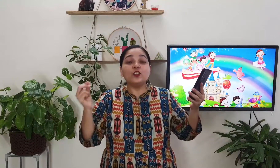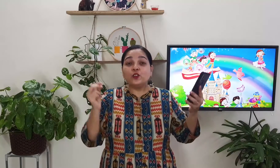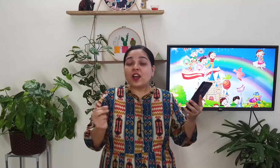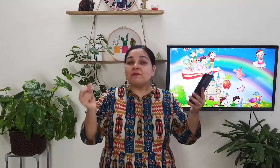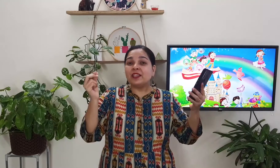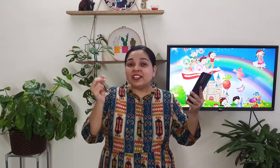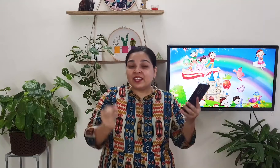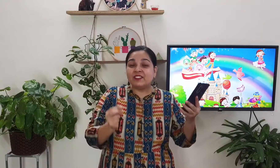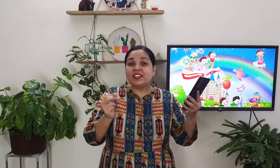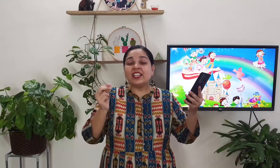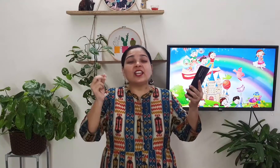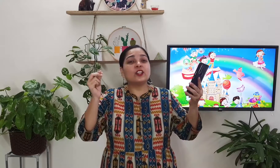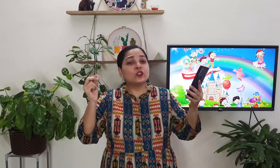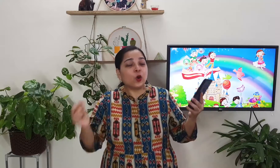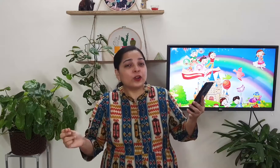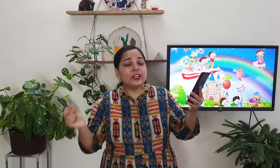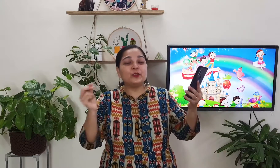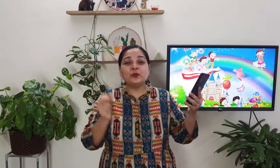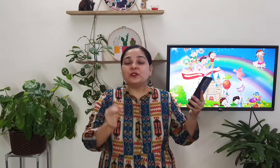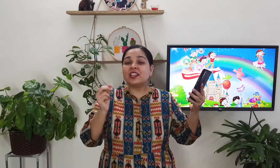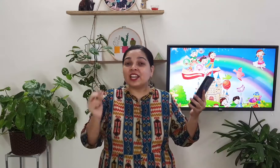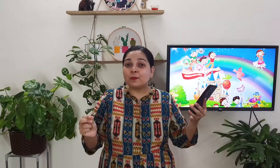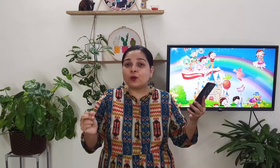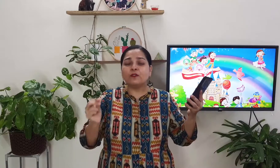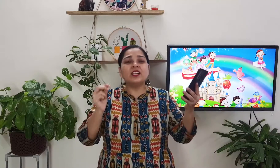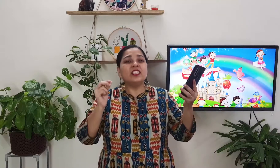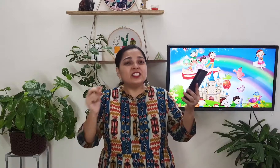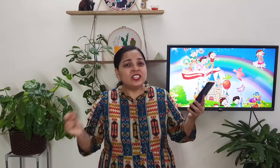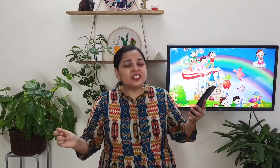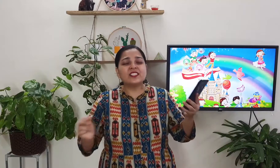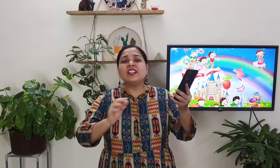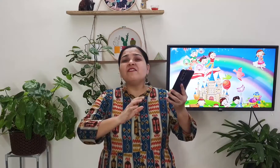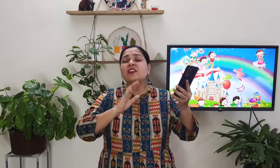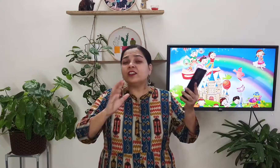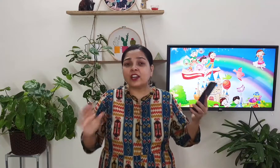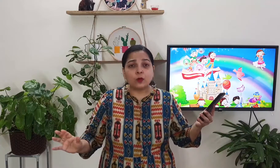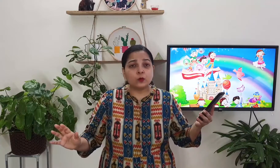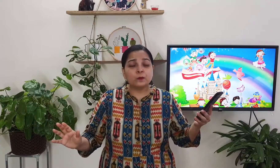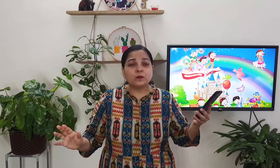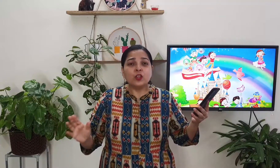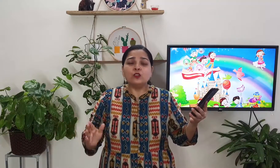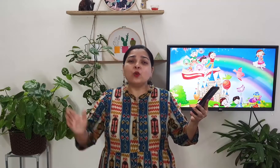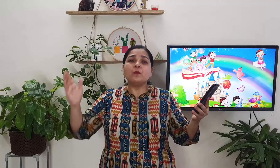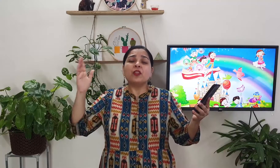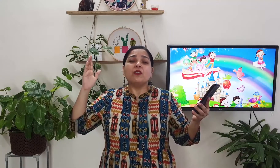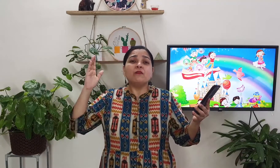பிள்ளையாக இயேசுவின் பெயரை பயன்படுத்த நமக்கு அதிகாரம் கொடுக்கப்பட்டுள்ளது. அதனால் இயேசுவின்